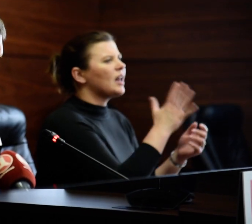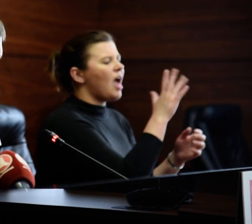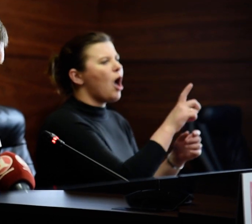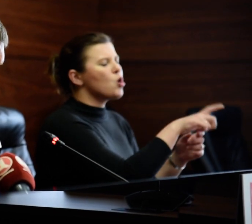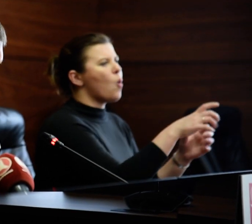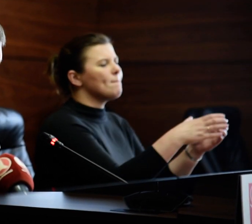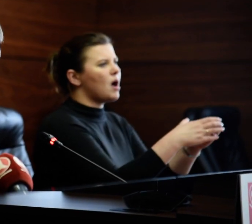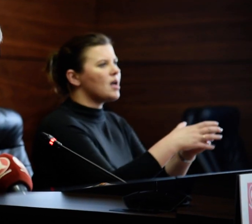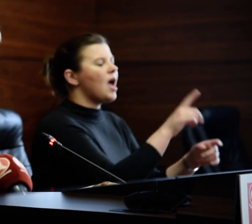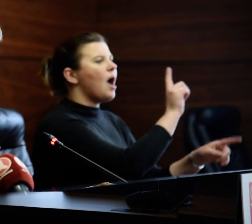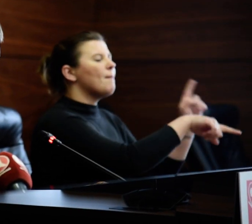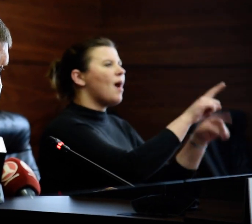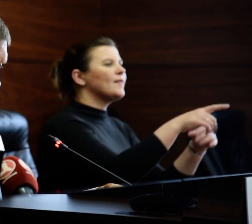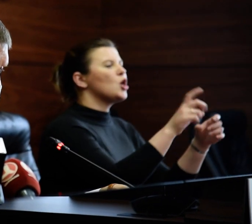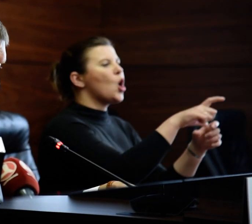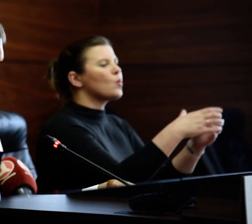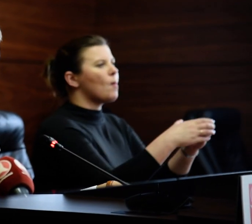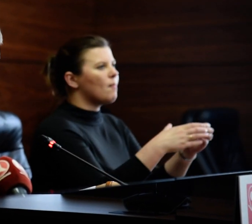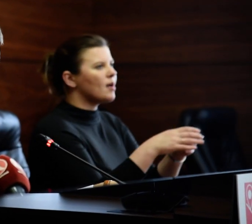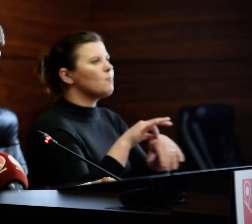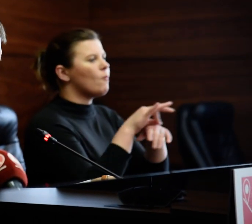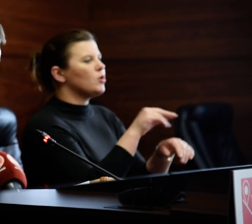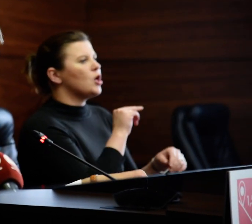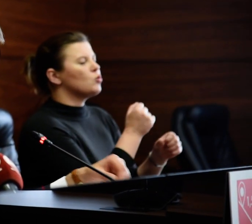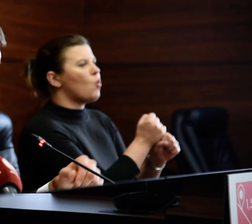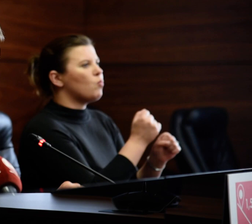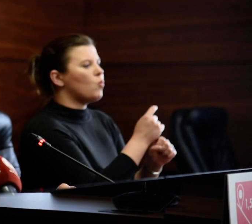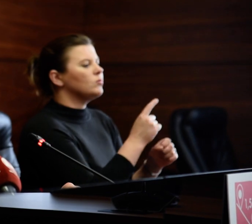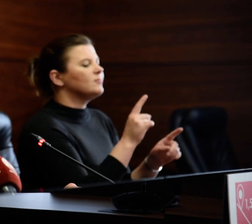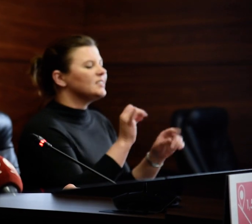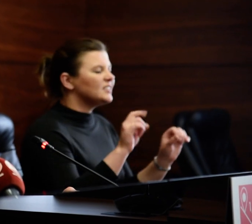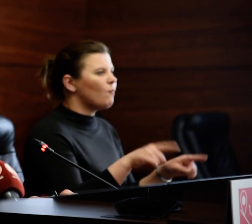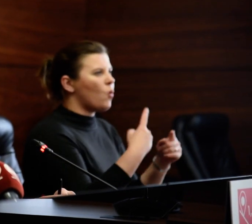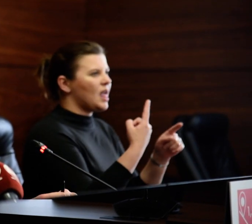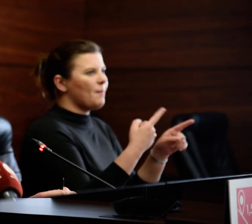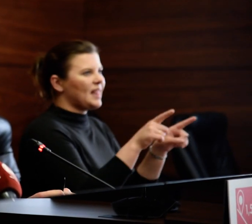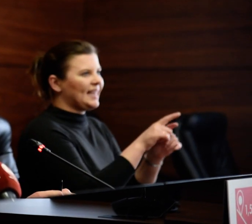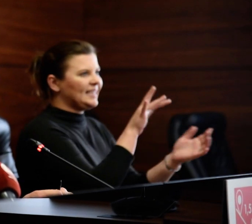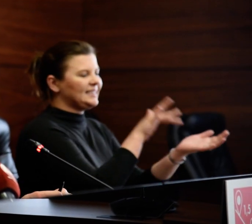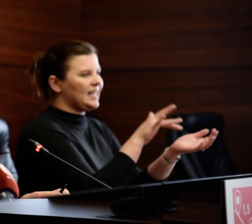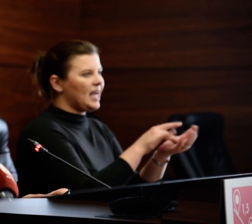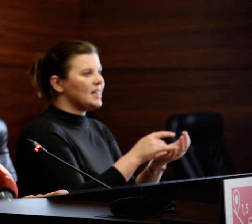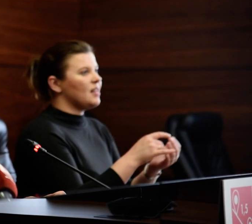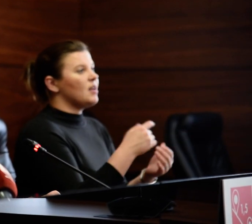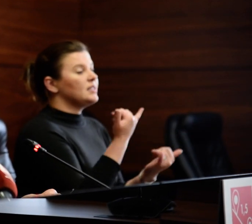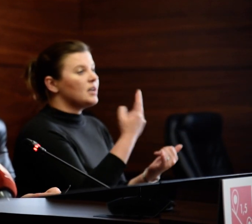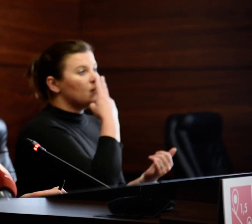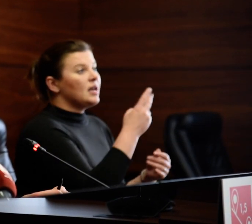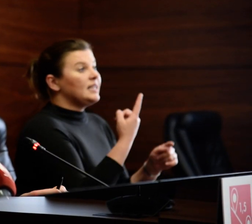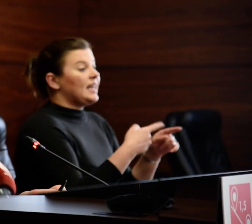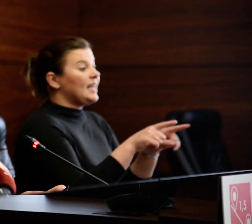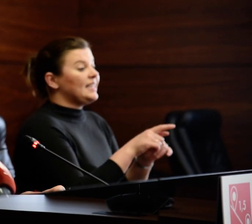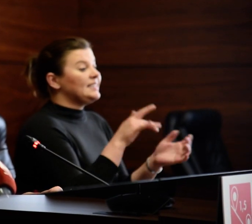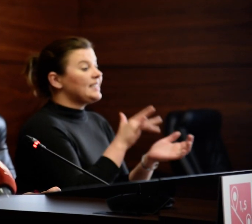Або певні громади проводять роботу саме зі створення таких центрів. На жаль, ми бачимо, що жоден з таких центрів безпеки поки